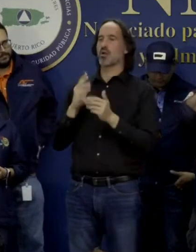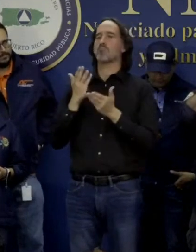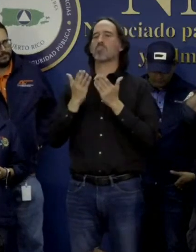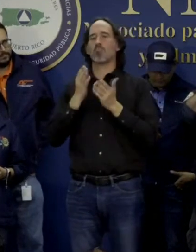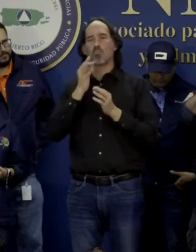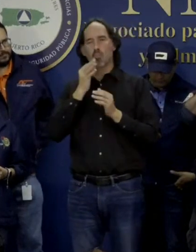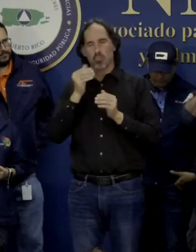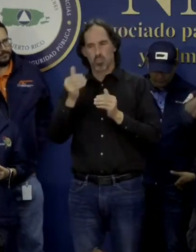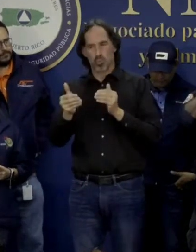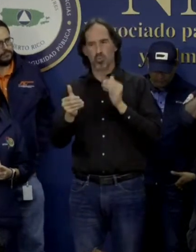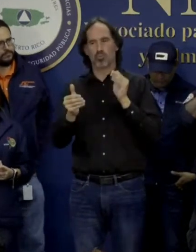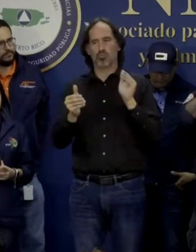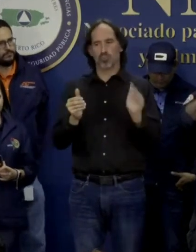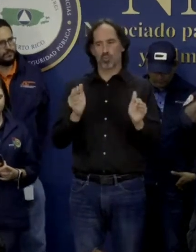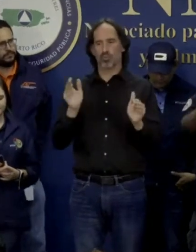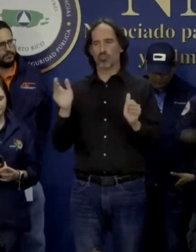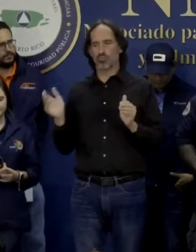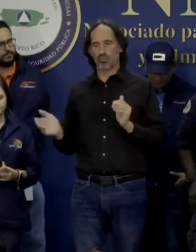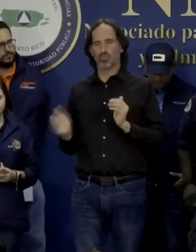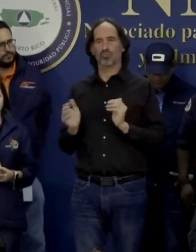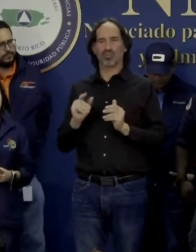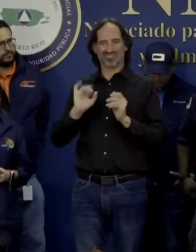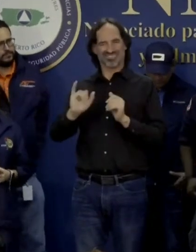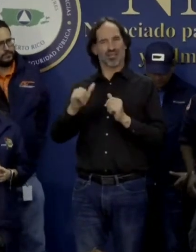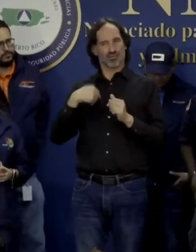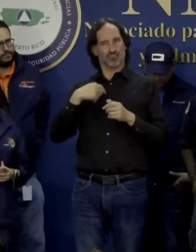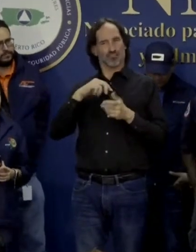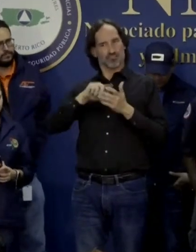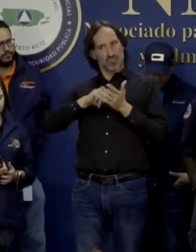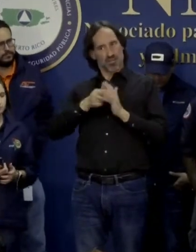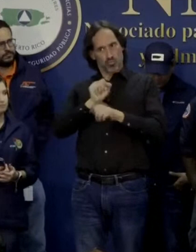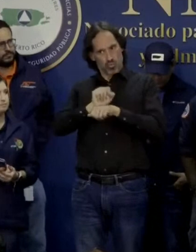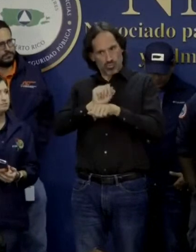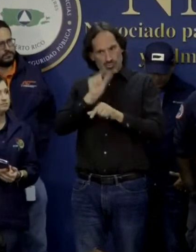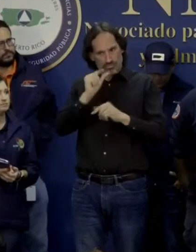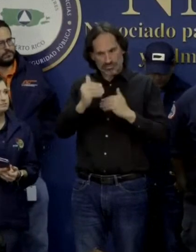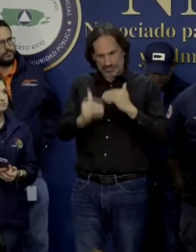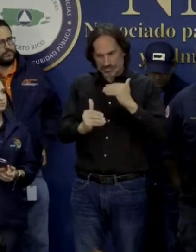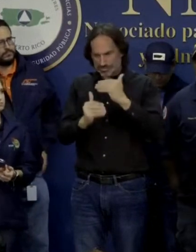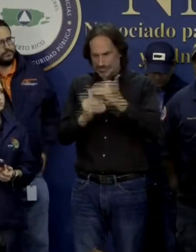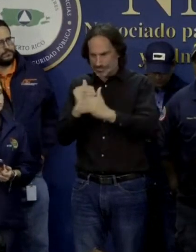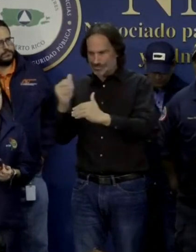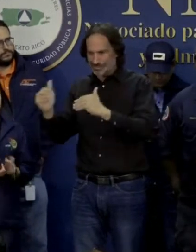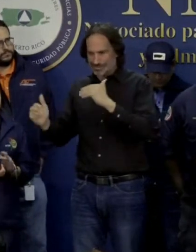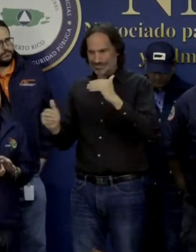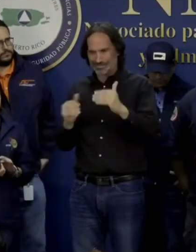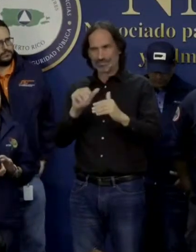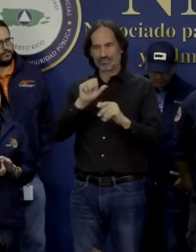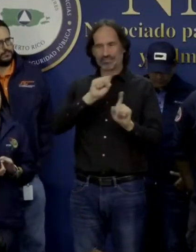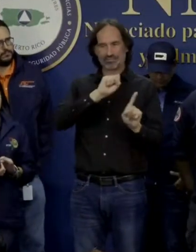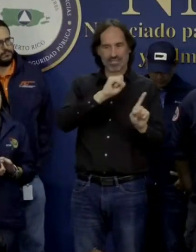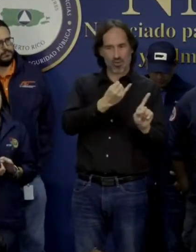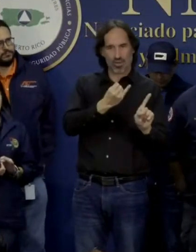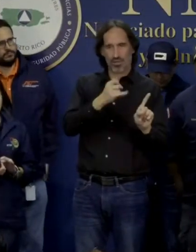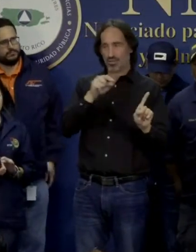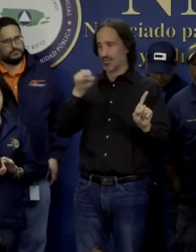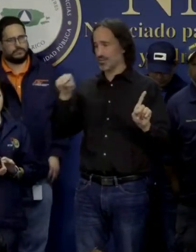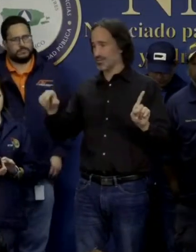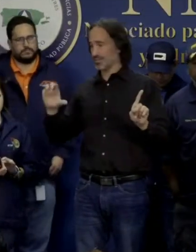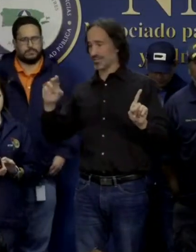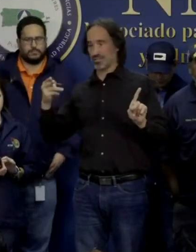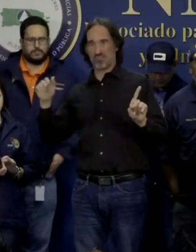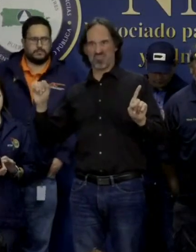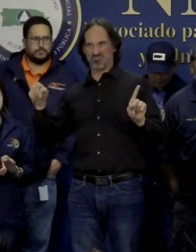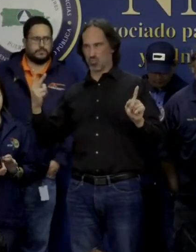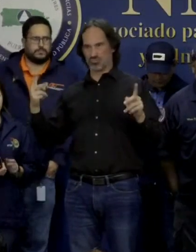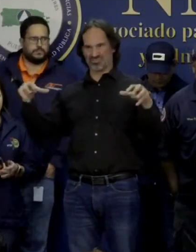tenemos interconexión, todavía no se ha verificado la línea que interconecta Cambalache con San Juan, pues se va a operar la unidad en